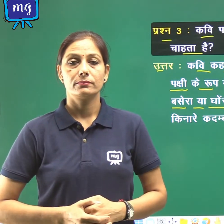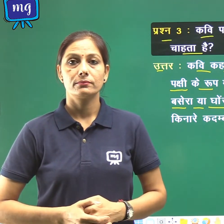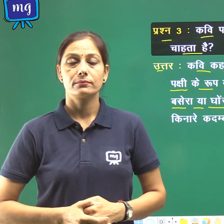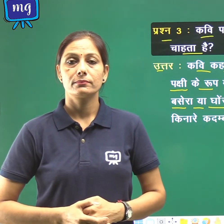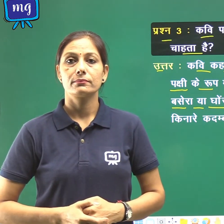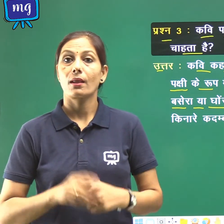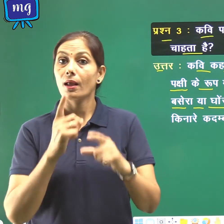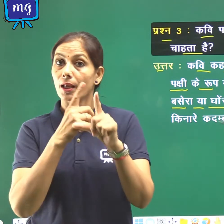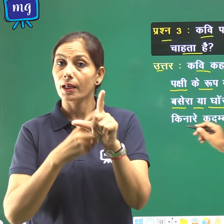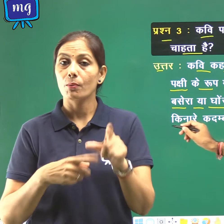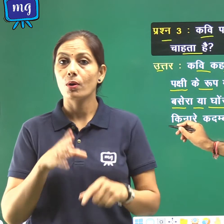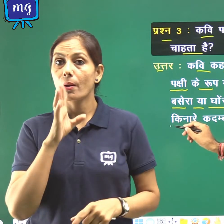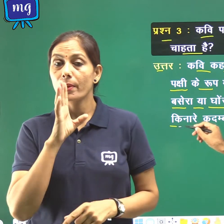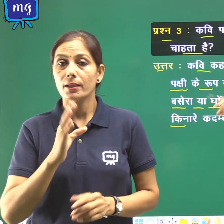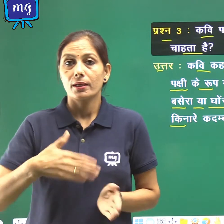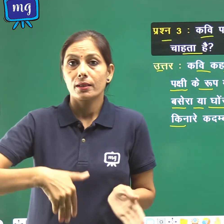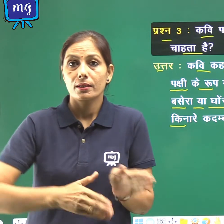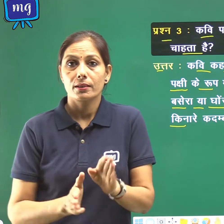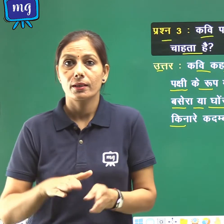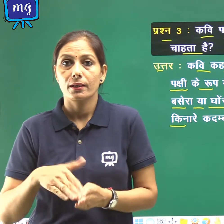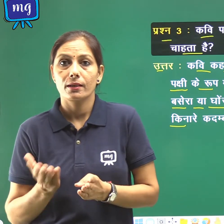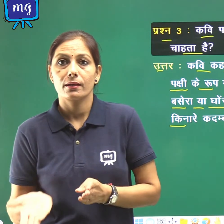यमुना नदी के किनारे